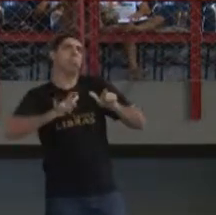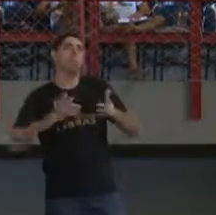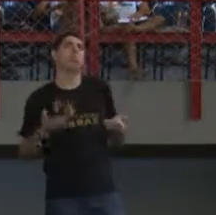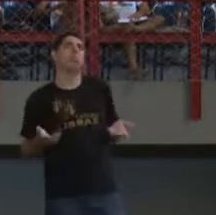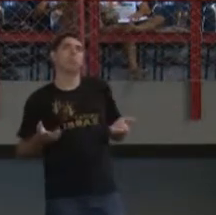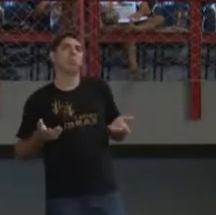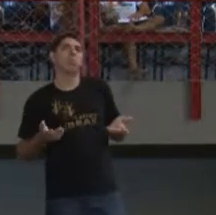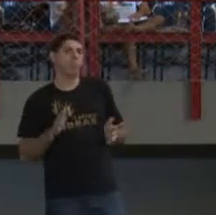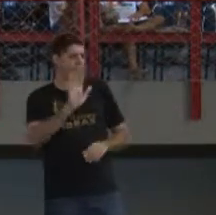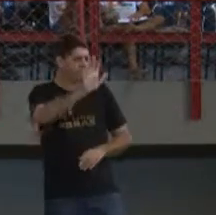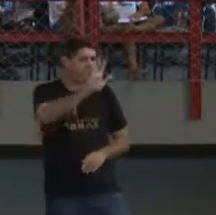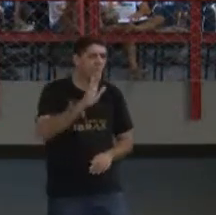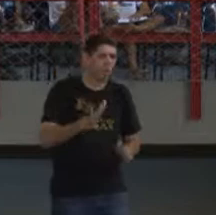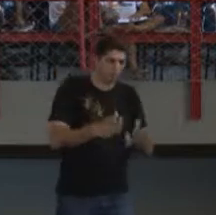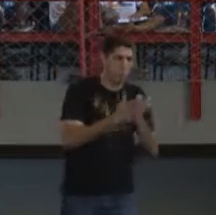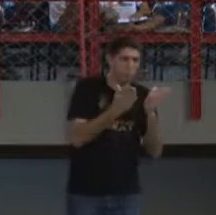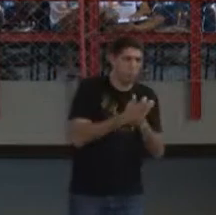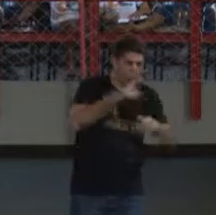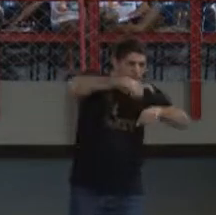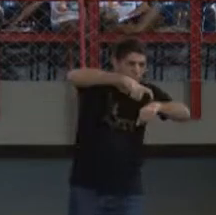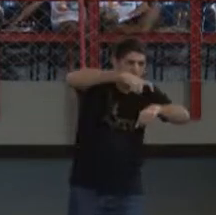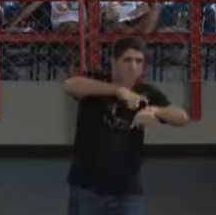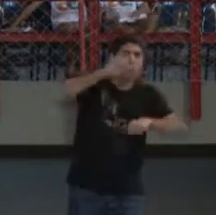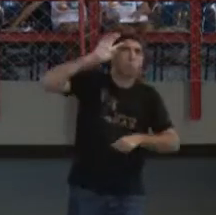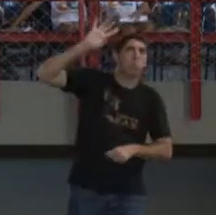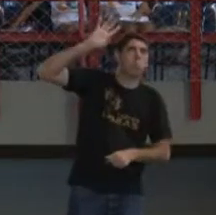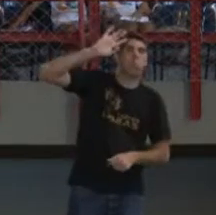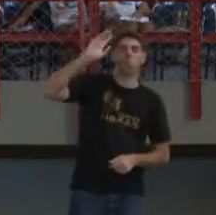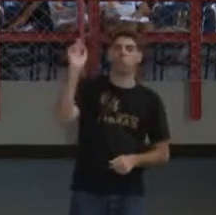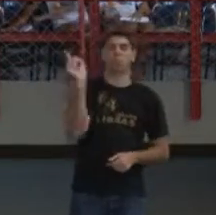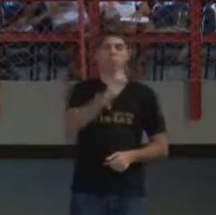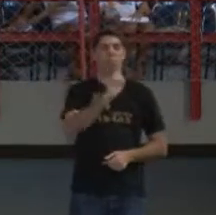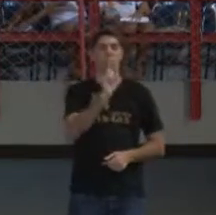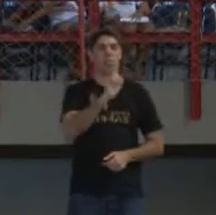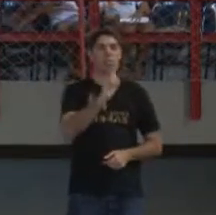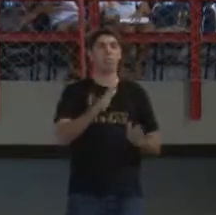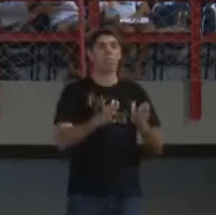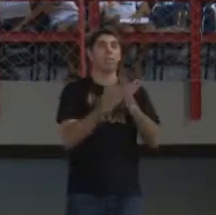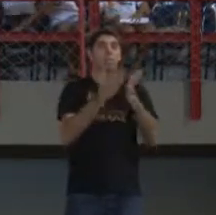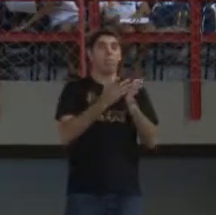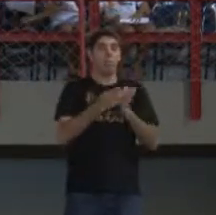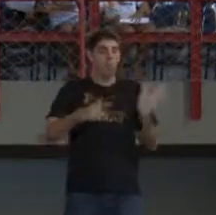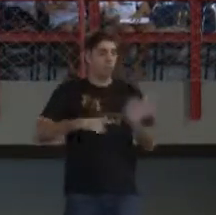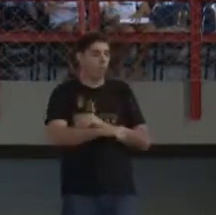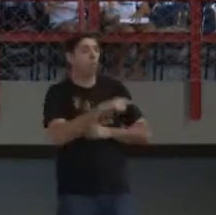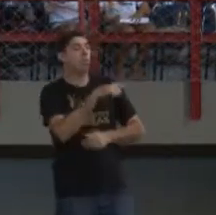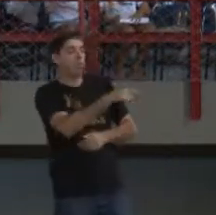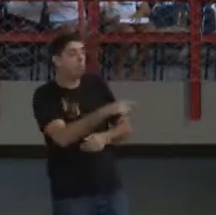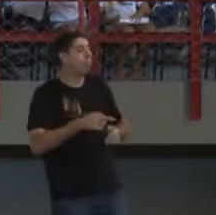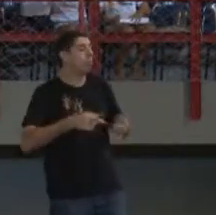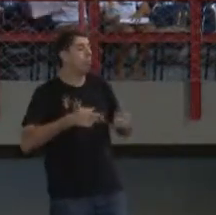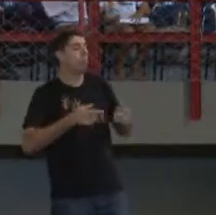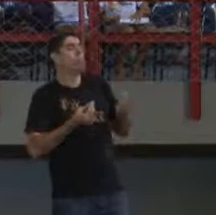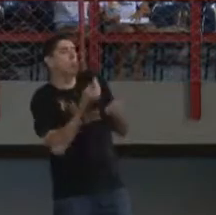O pobre tinha tempo para discutir isso? O pobre, ele já tinha resposta: onde é que tu vinha? Eu vim lá da